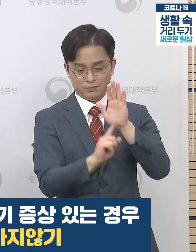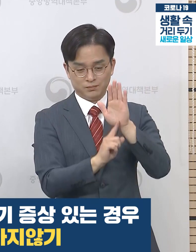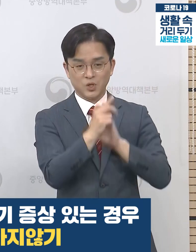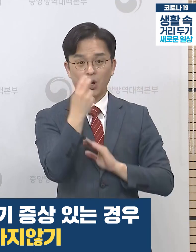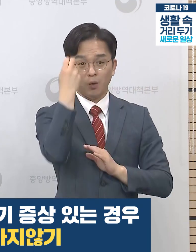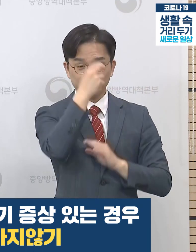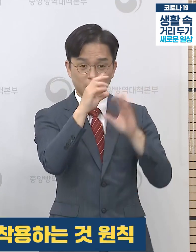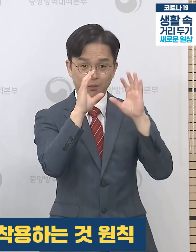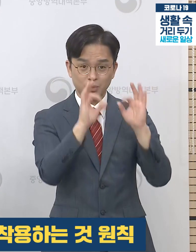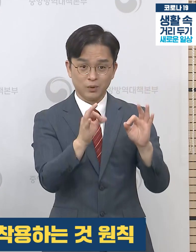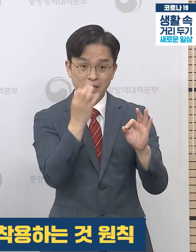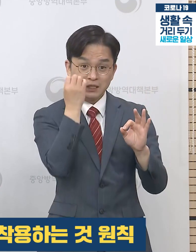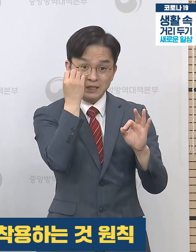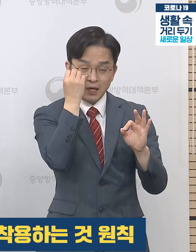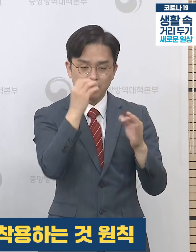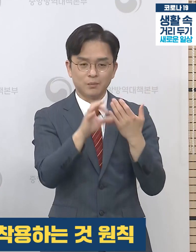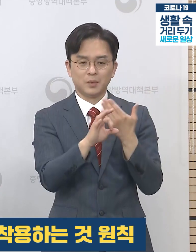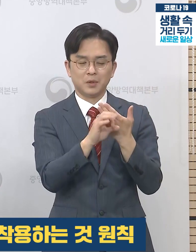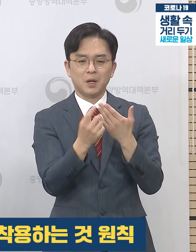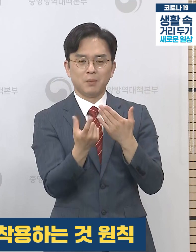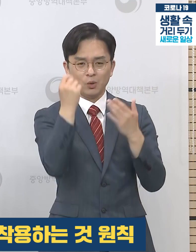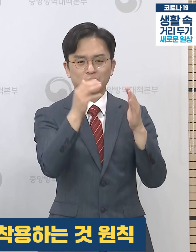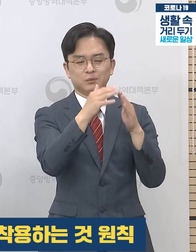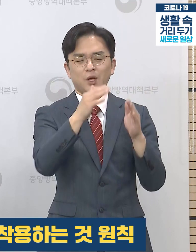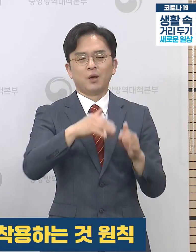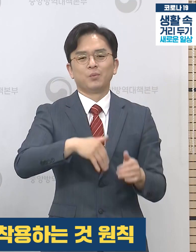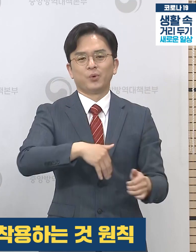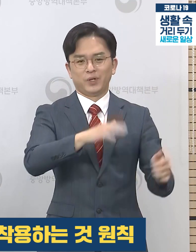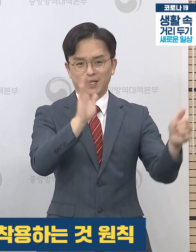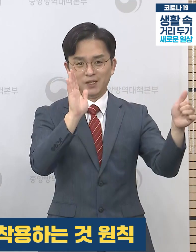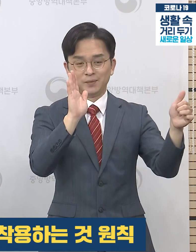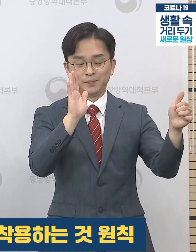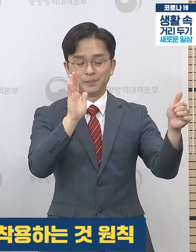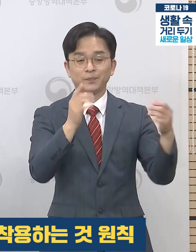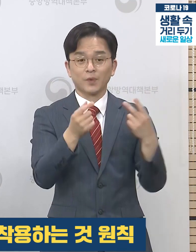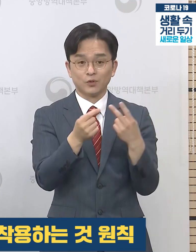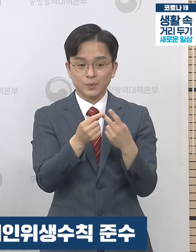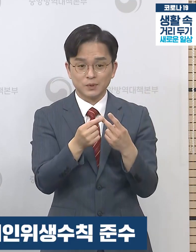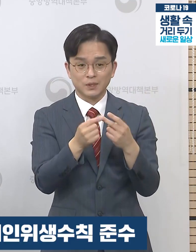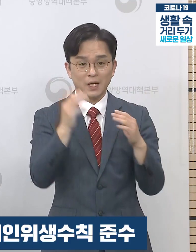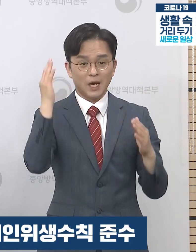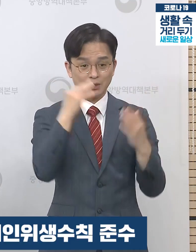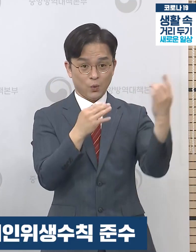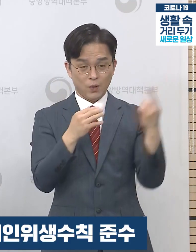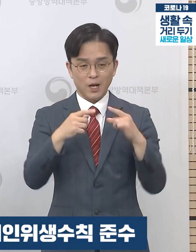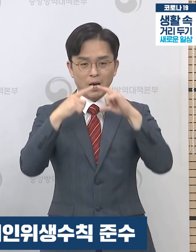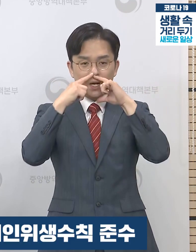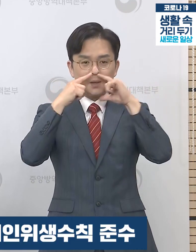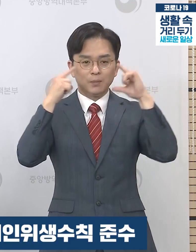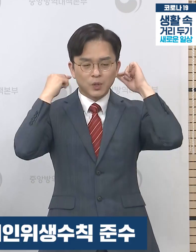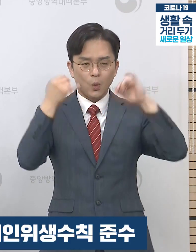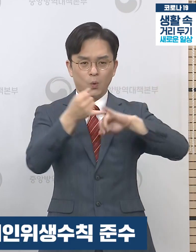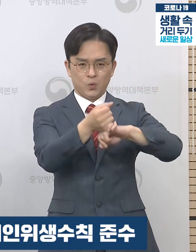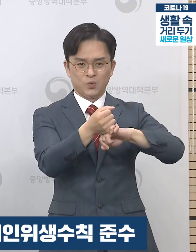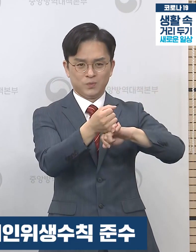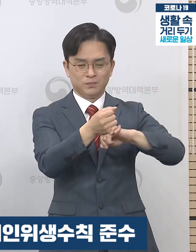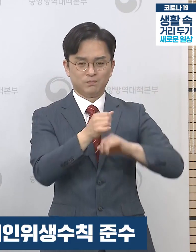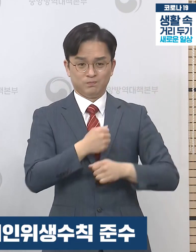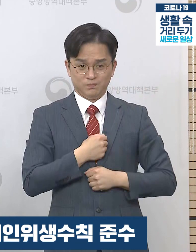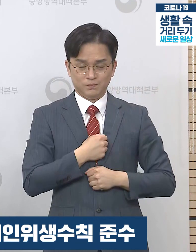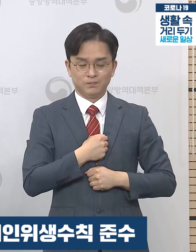마시고 학교에서는 마스크를 상시 착용하는 것이 원칙이며 손 씻기라든지 기침 예절